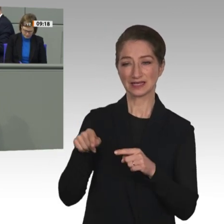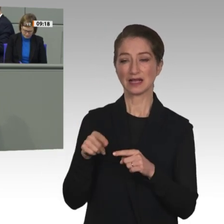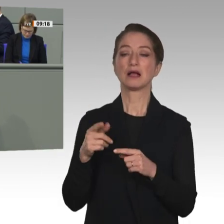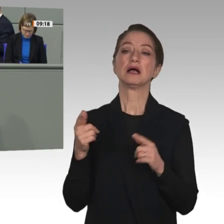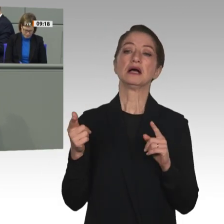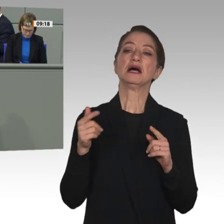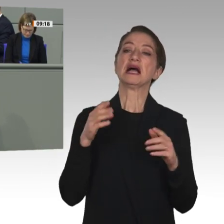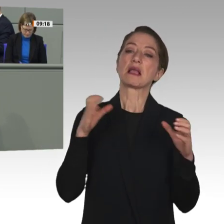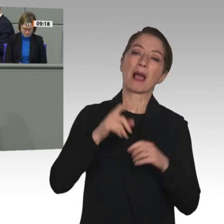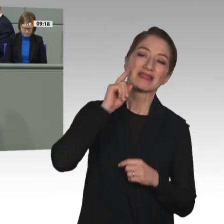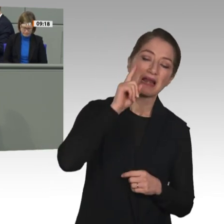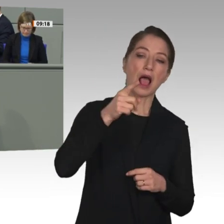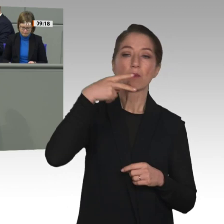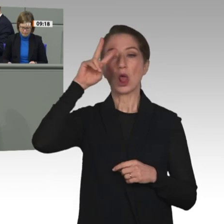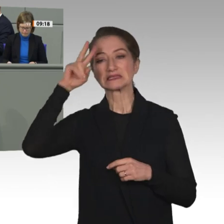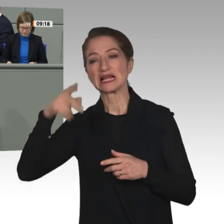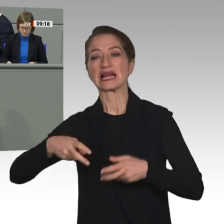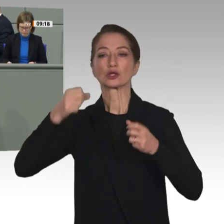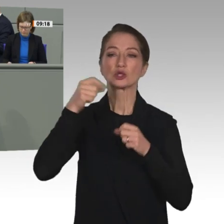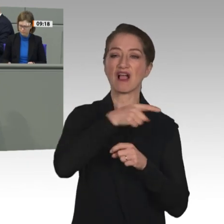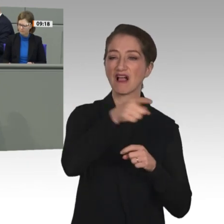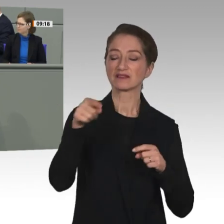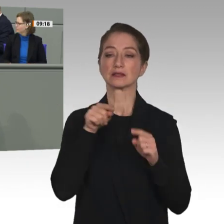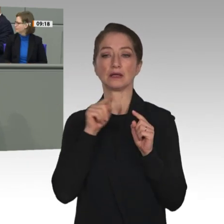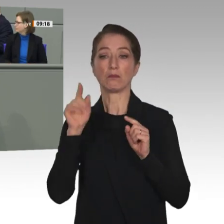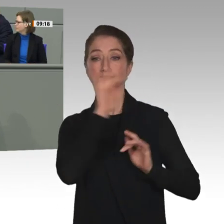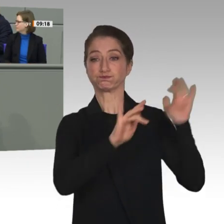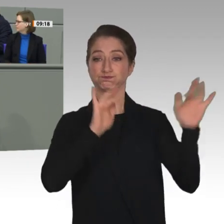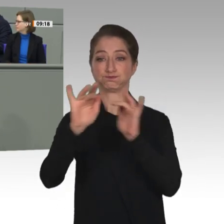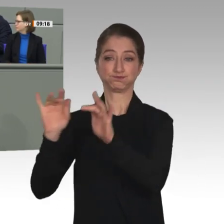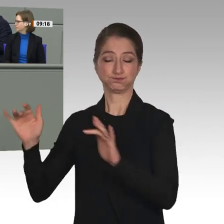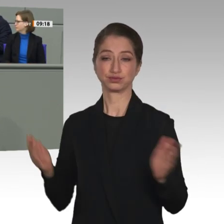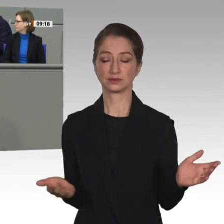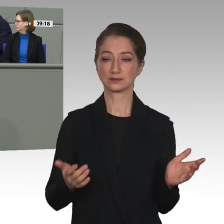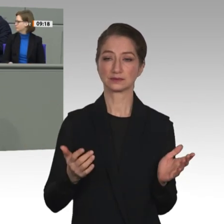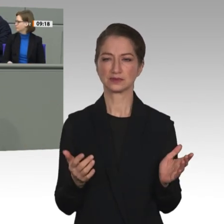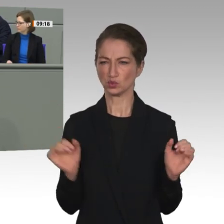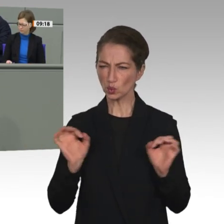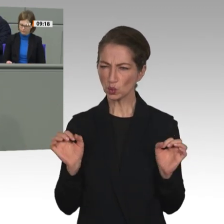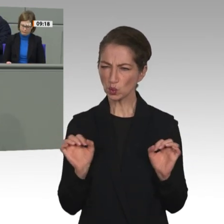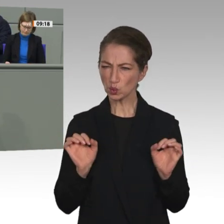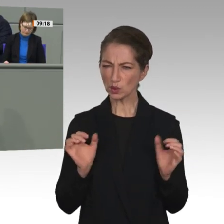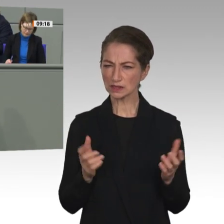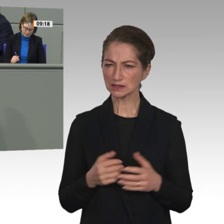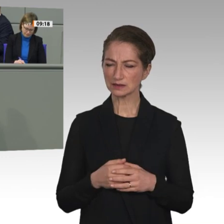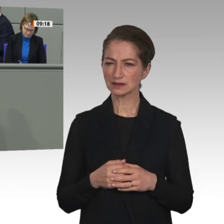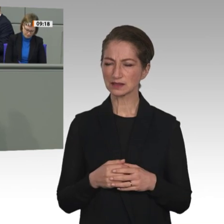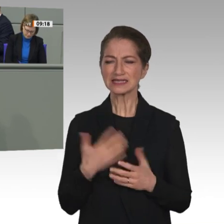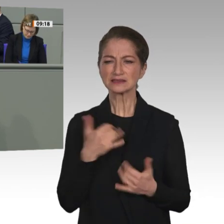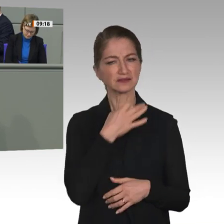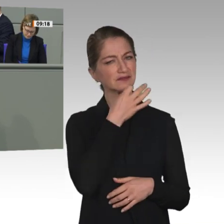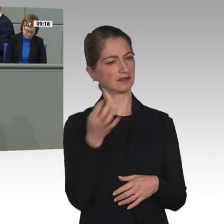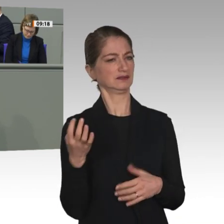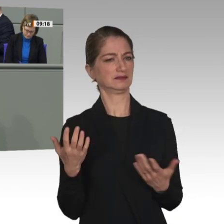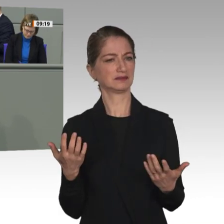Bürgermeister, Gemeinderäte, Polizisten und Rettungskräfte haben ein erschreckendes Ausmaß angenommen. Und die Frage, die sich in aller Dringlichkeit stellt, ist doch, wie können